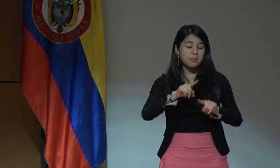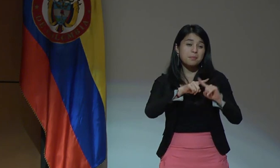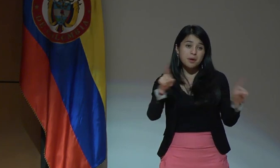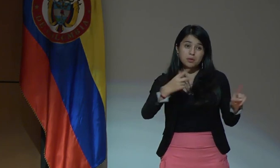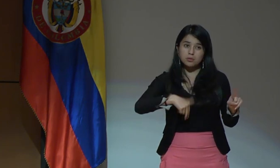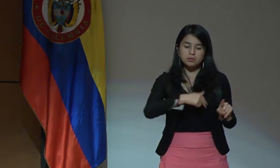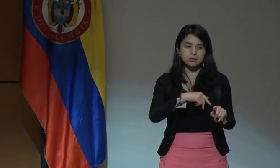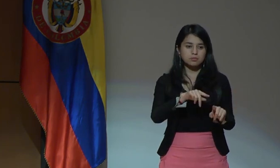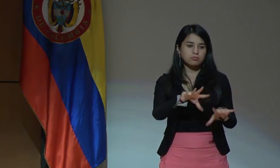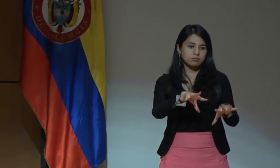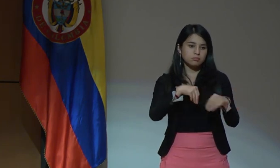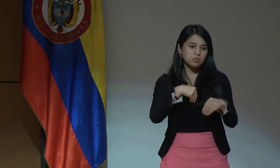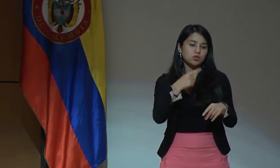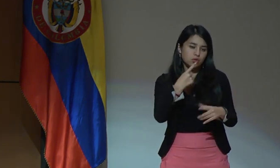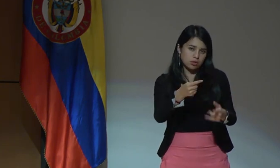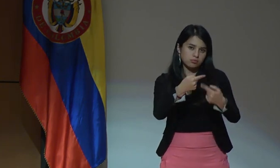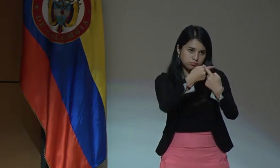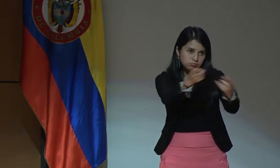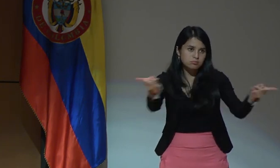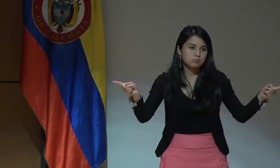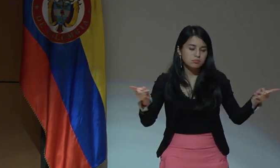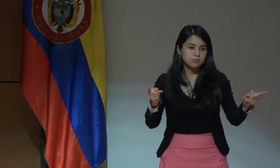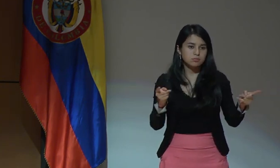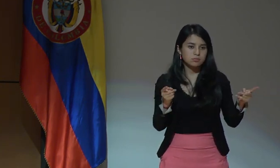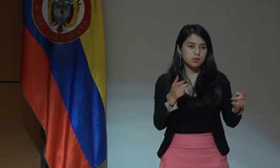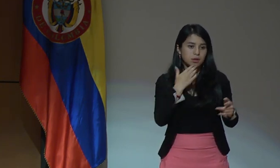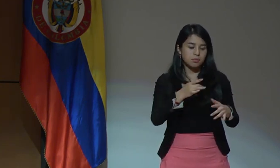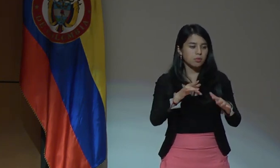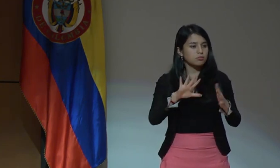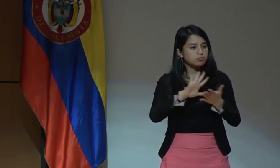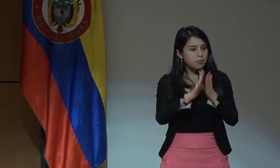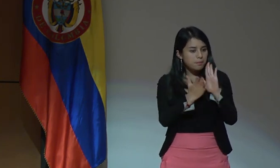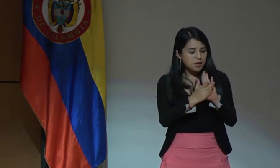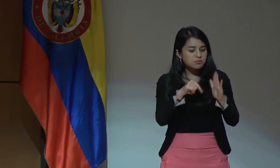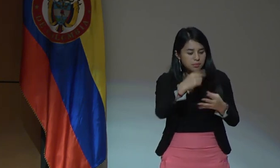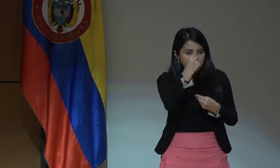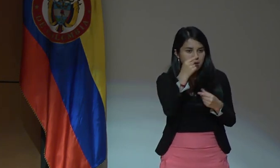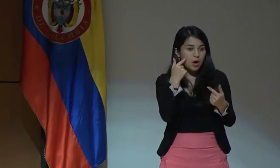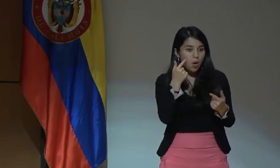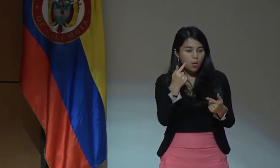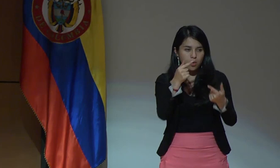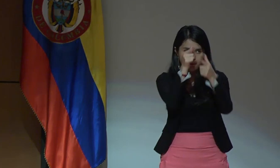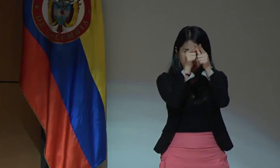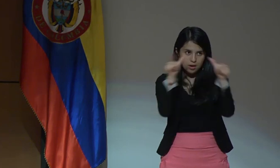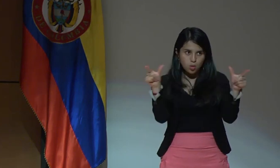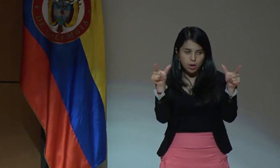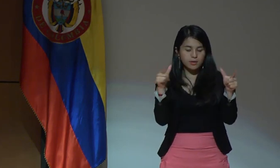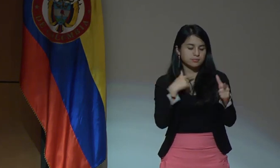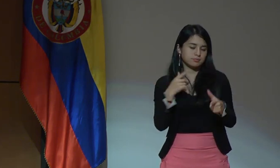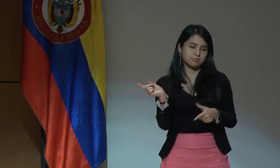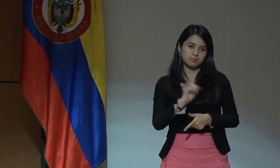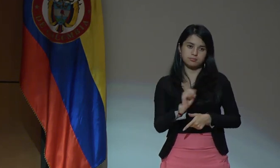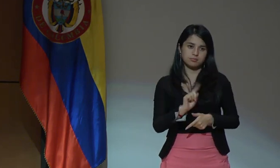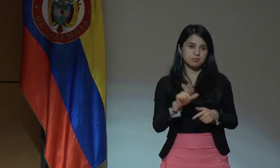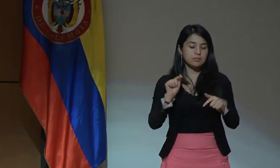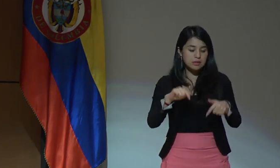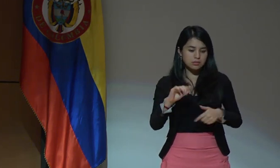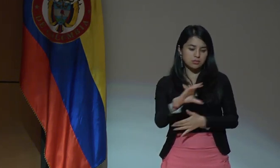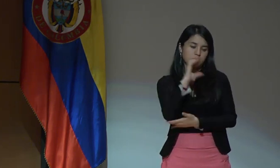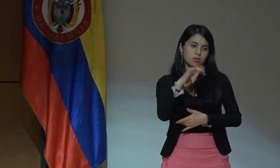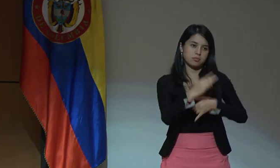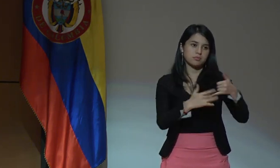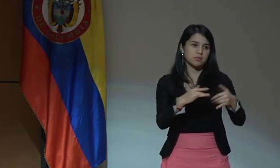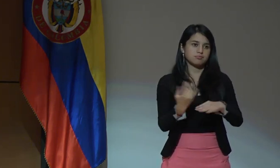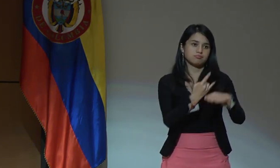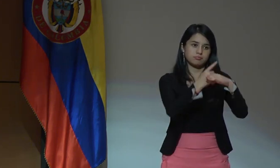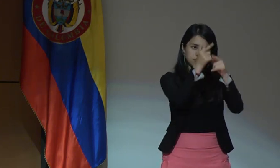pero ojo, no violentamente, sino con buenos valores de paz, es este lenguaje. Este es el lenguaje que hay que tomar en Colombia.